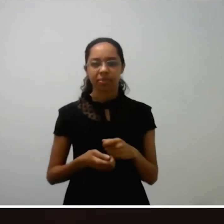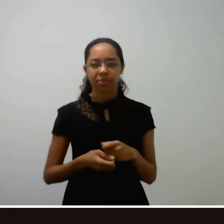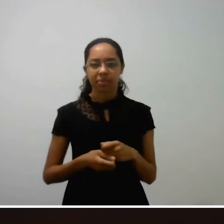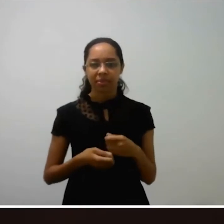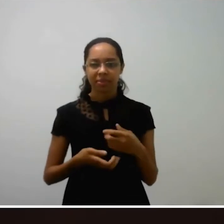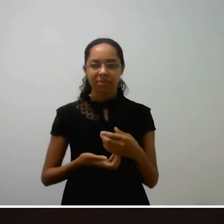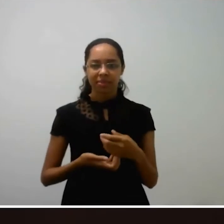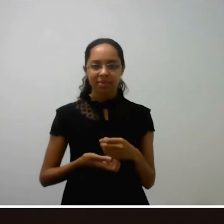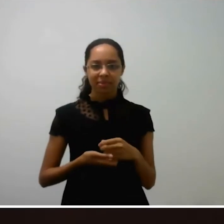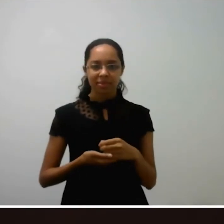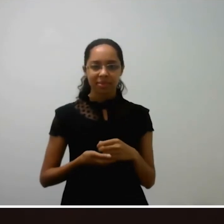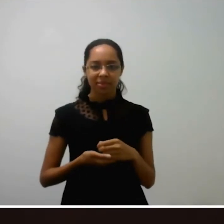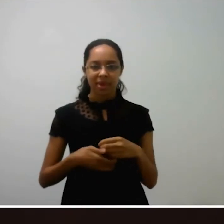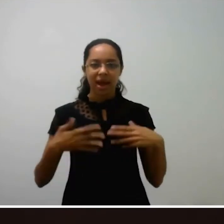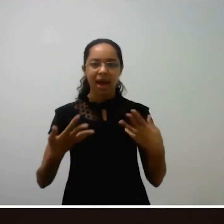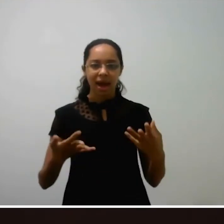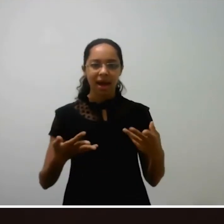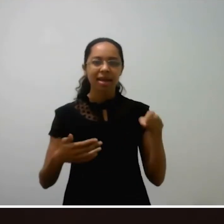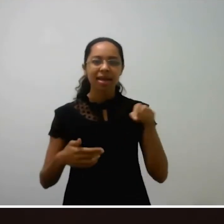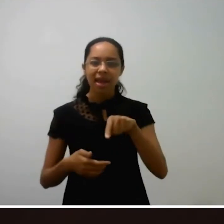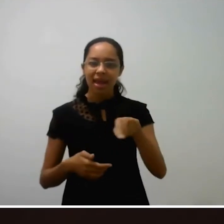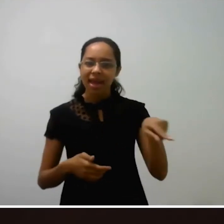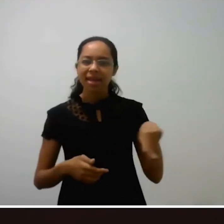a Deus é coisa simples, é no Espírito.